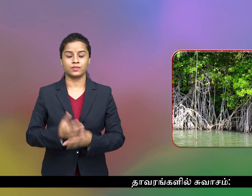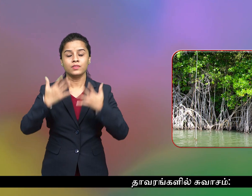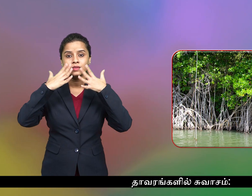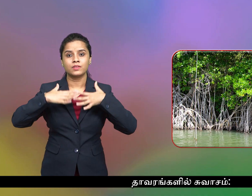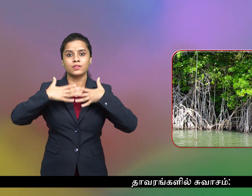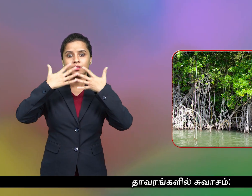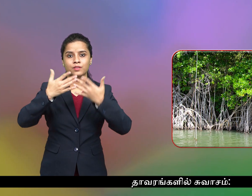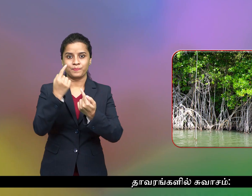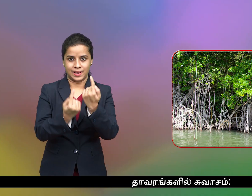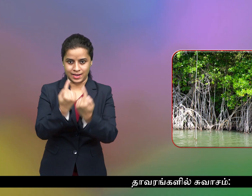தாவரங்களில் சுவாசம்.